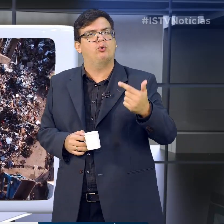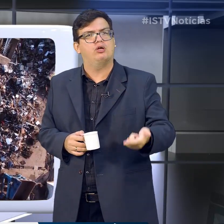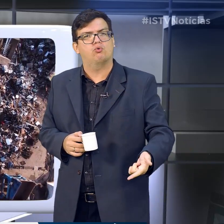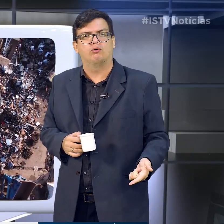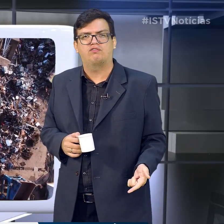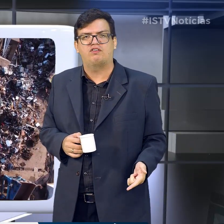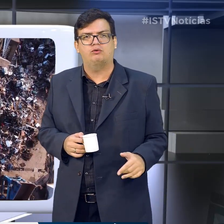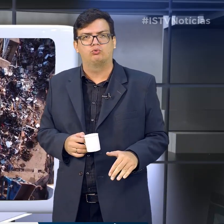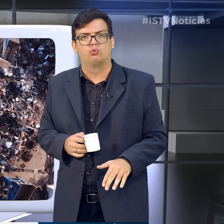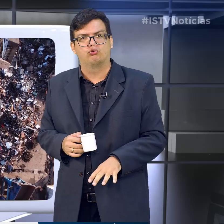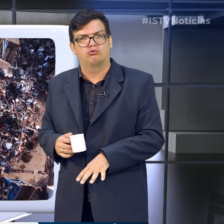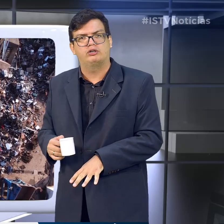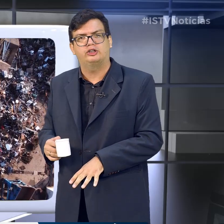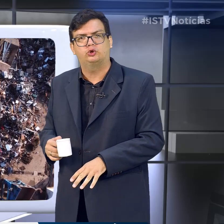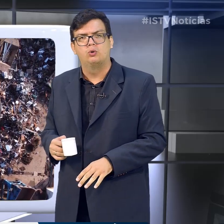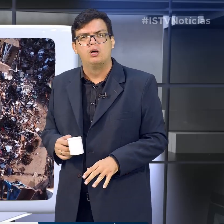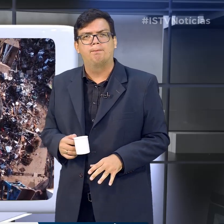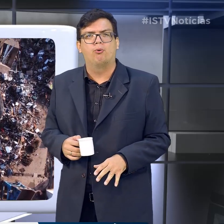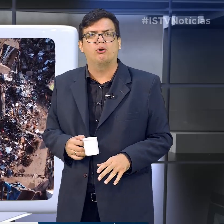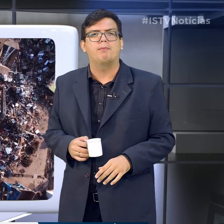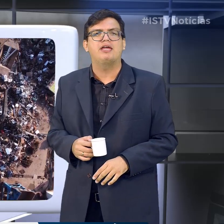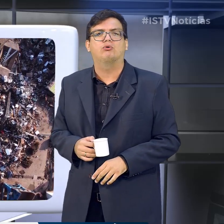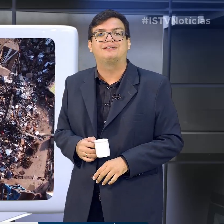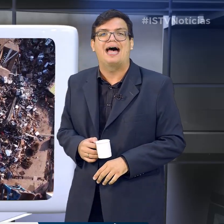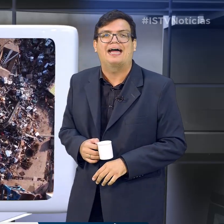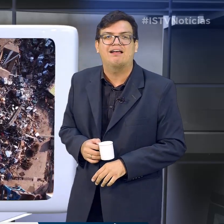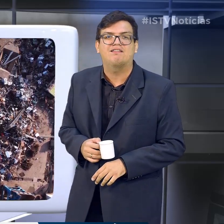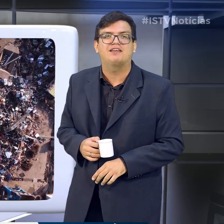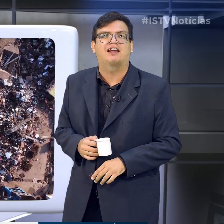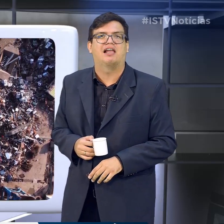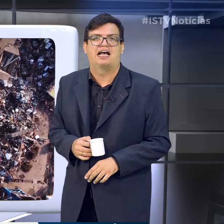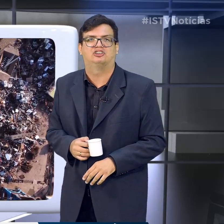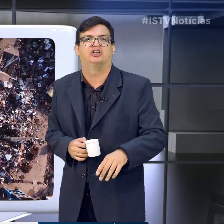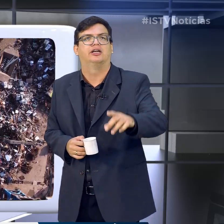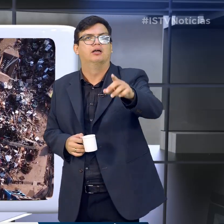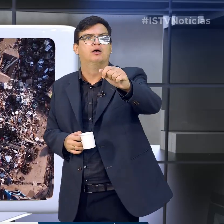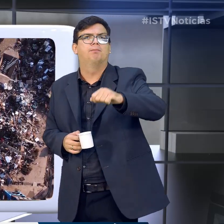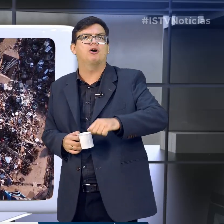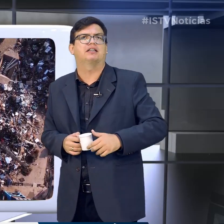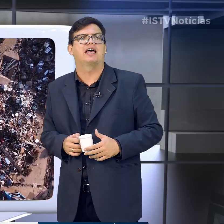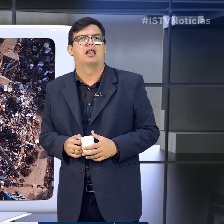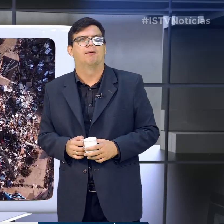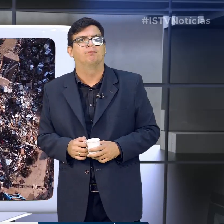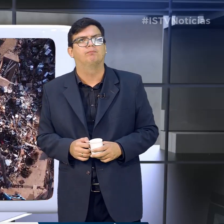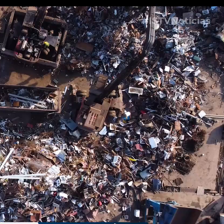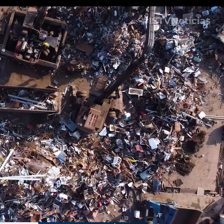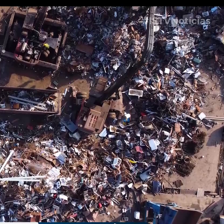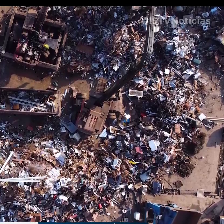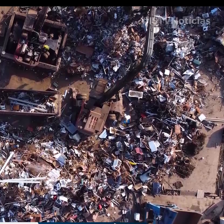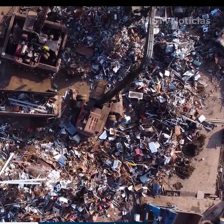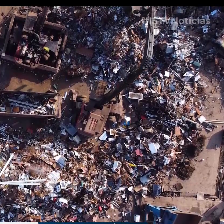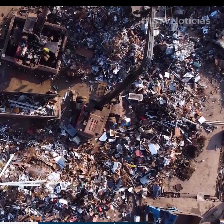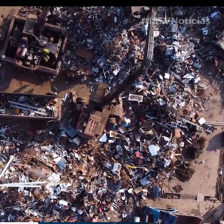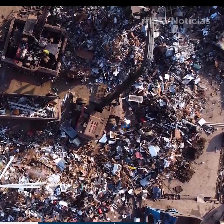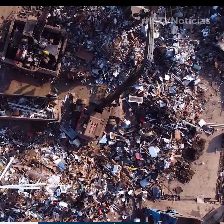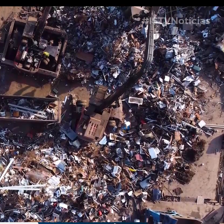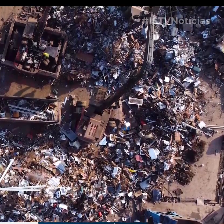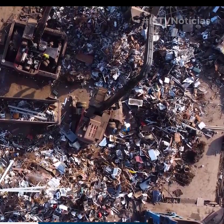evoluir o conceito do uso do lixo por meio da reciclagem põe na tela a imagem que vem a mente